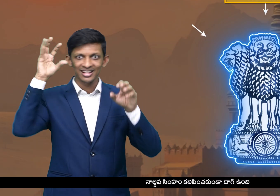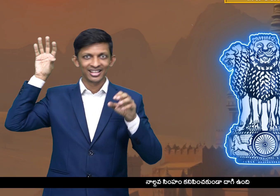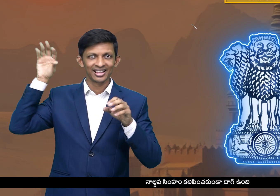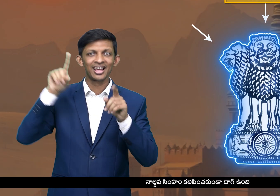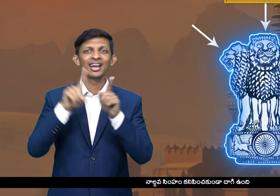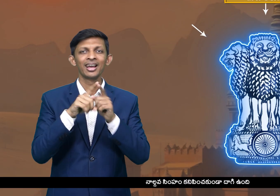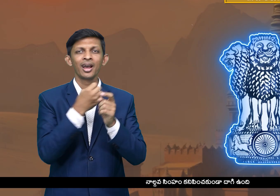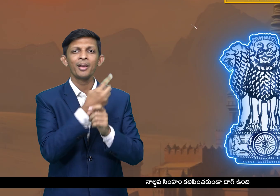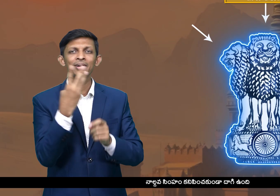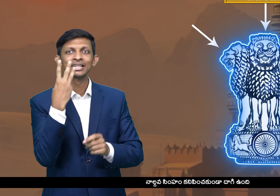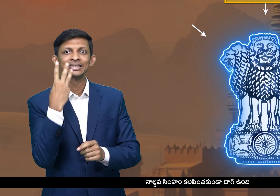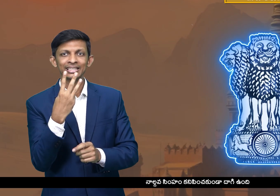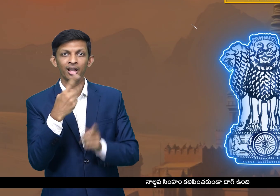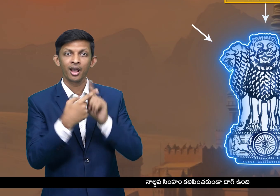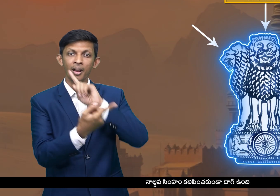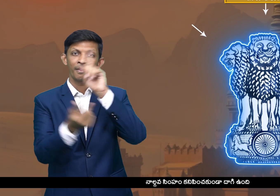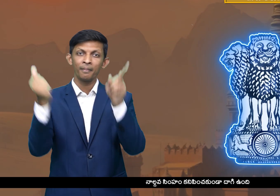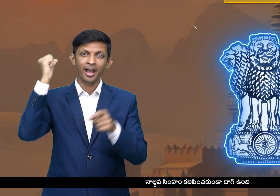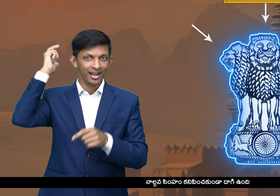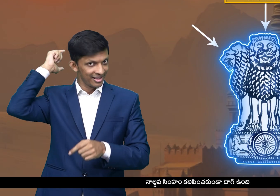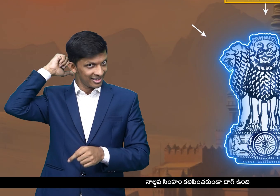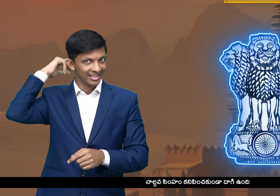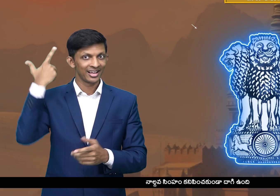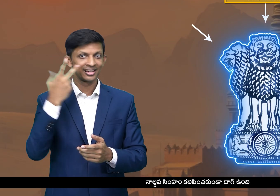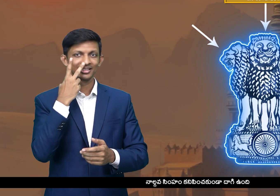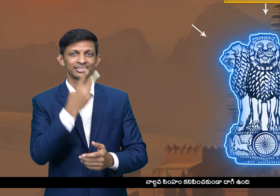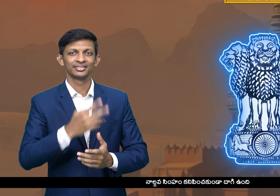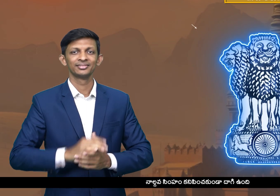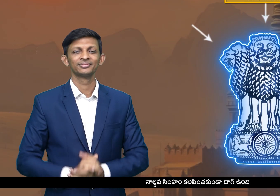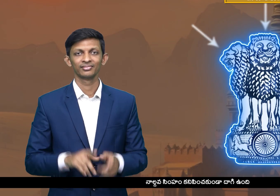4వ సింహం కనిపించకుండా దాగి ఉంది.